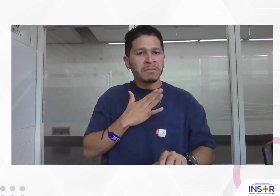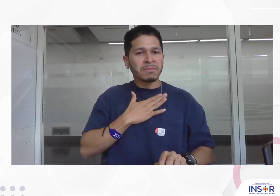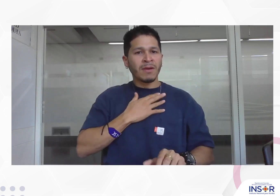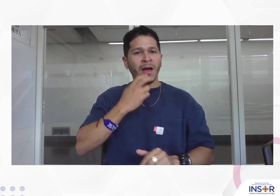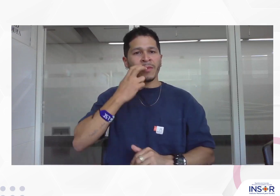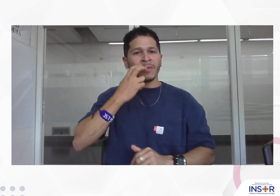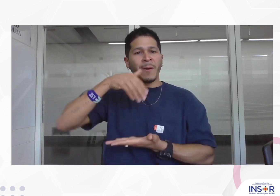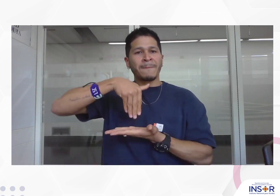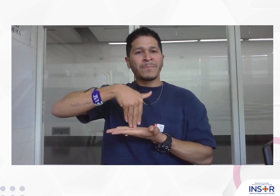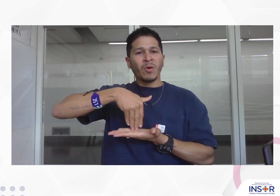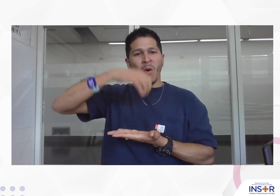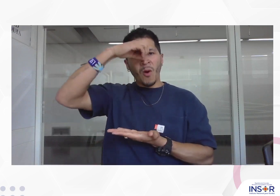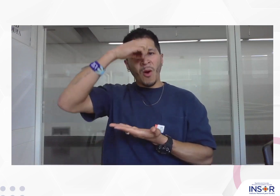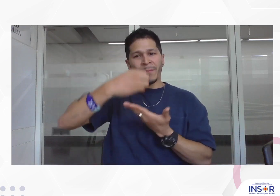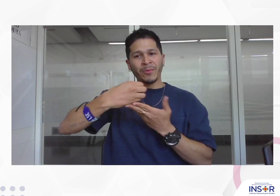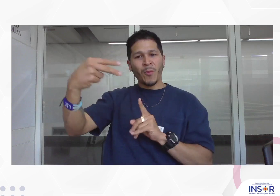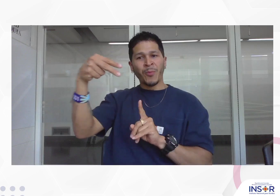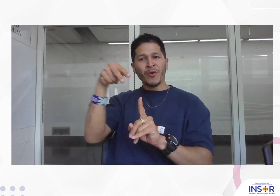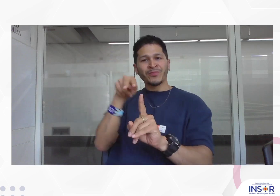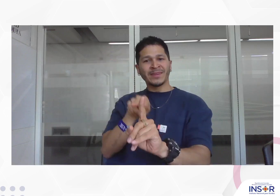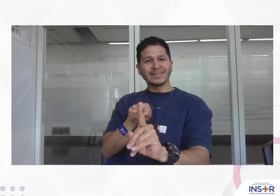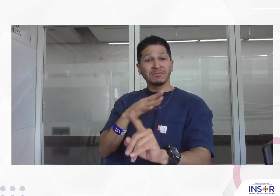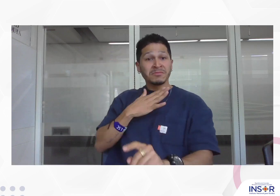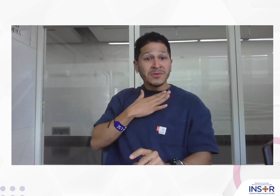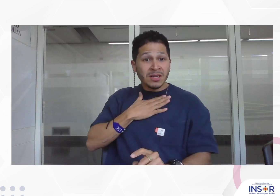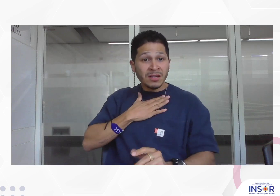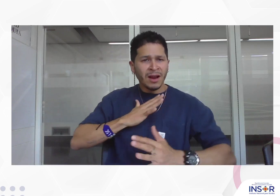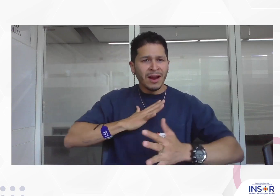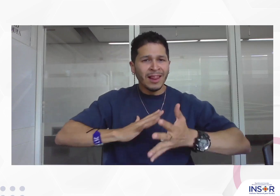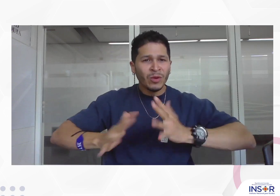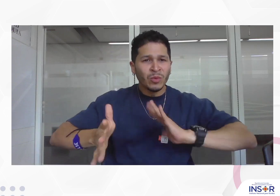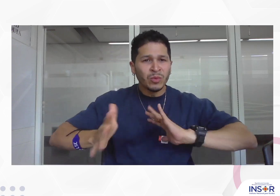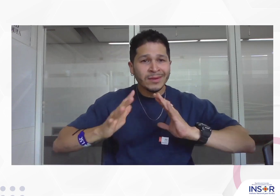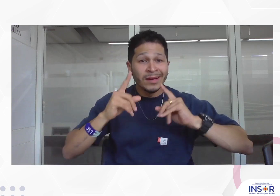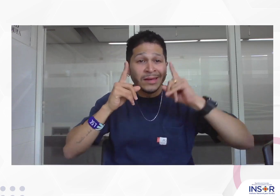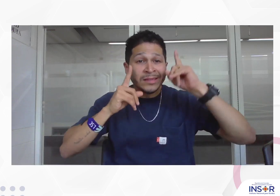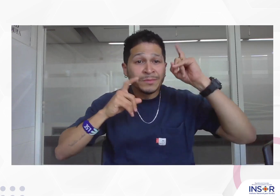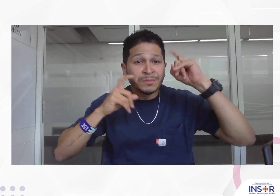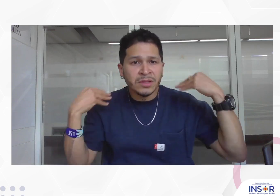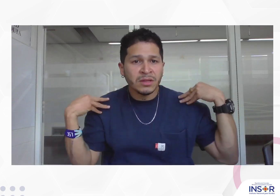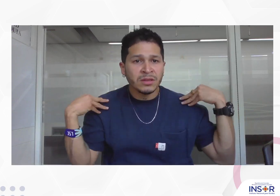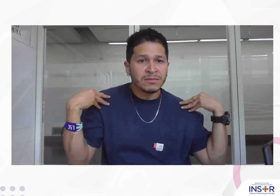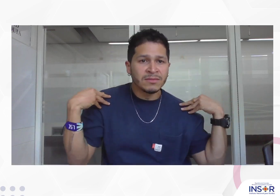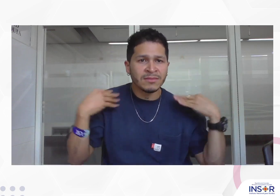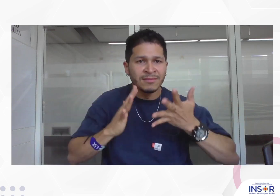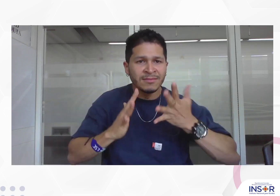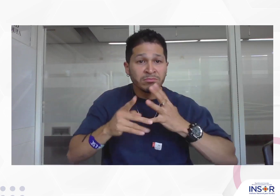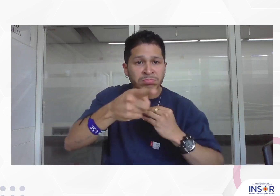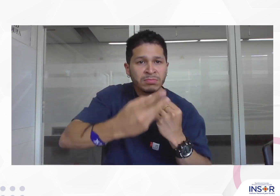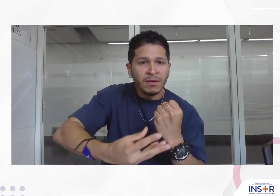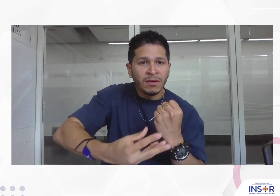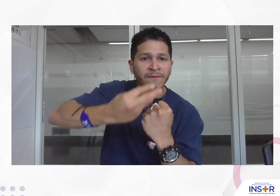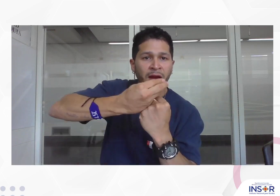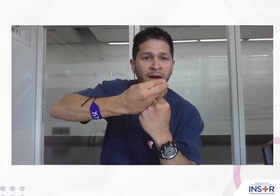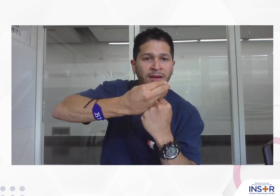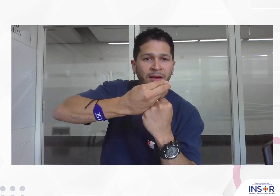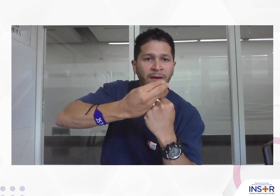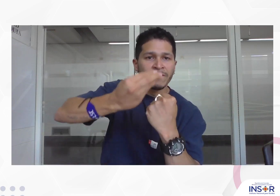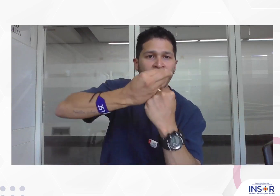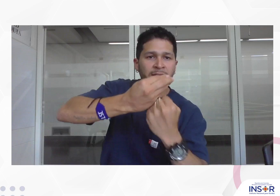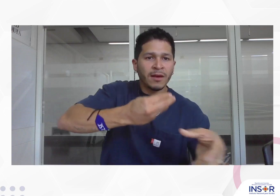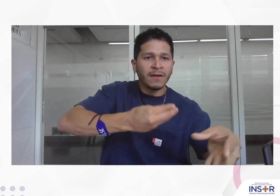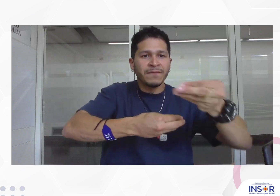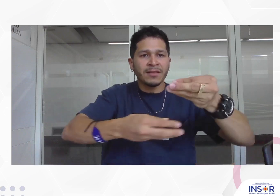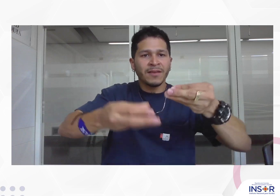todos enlazados por temas y van a poder ver más esa perspectiva y esa postura que tengo allí.